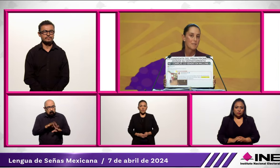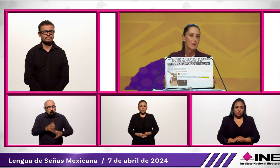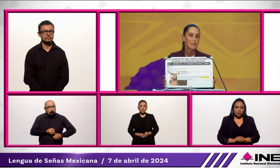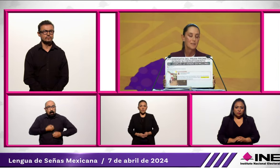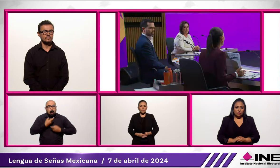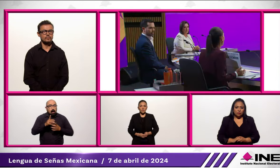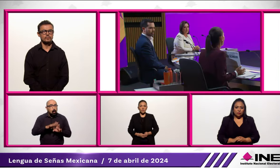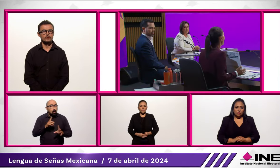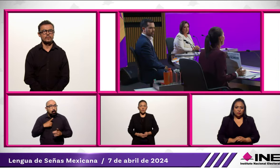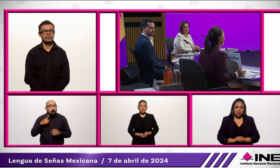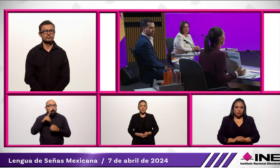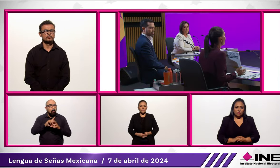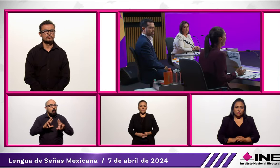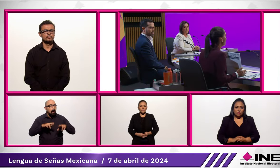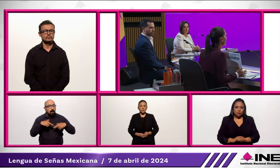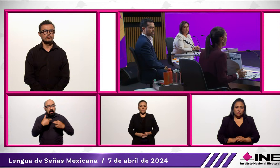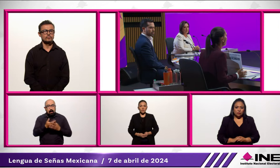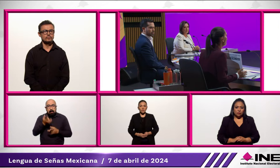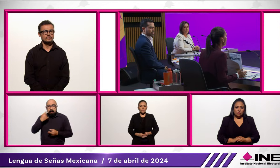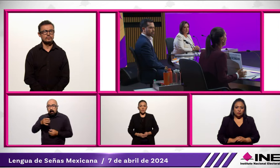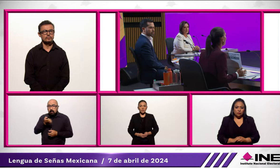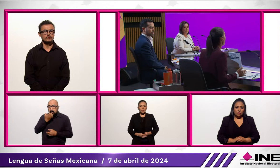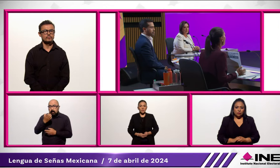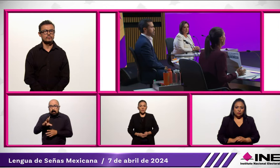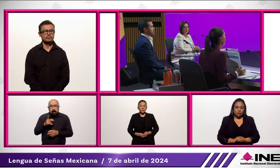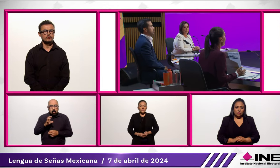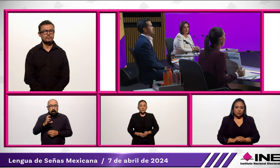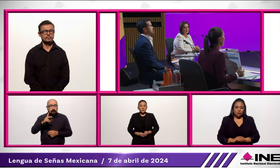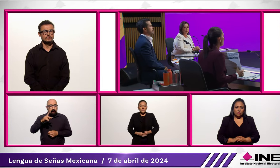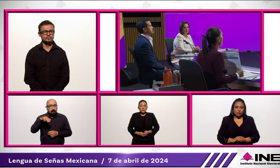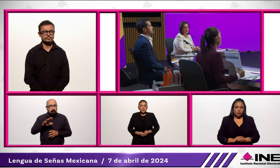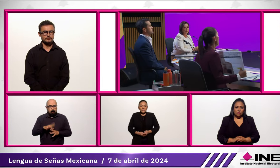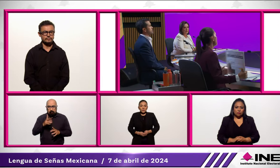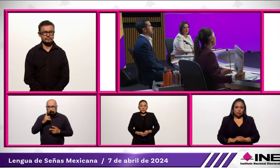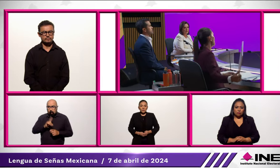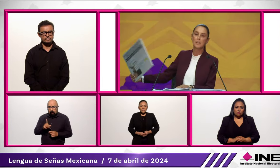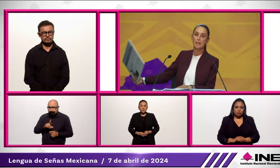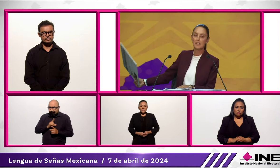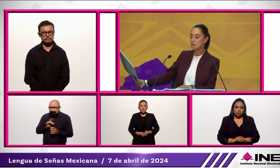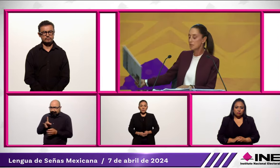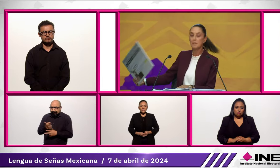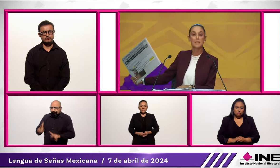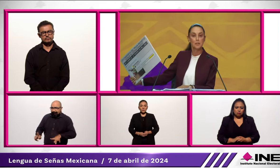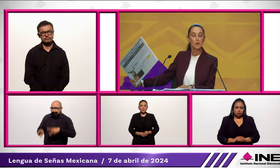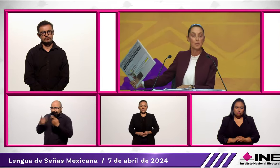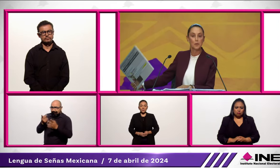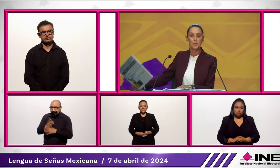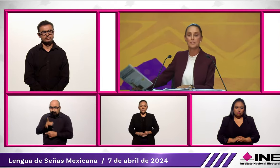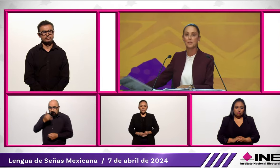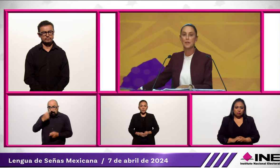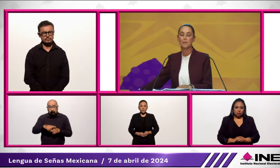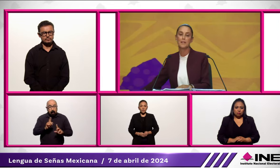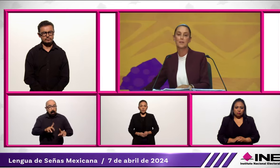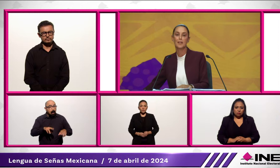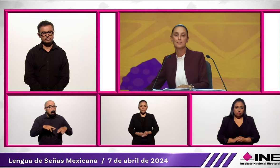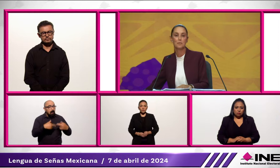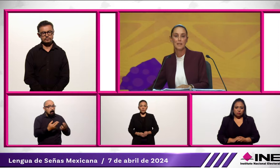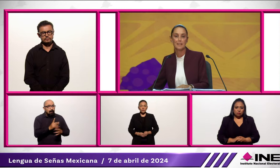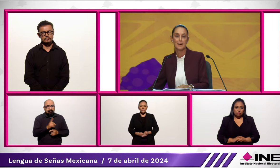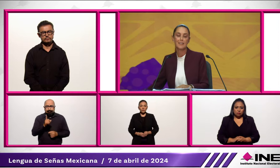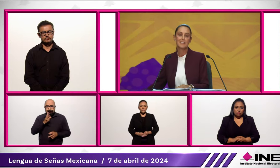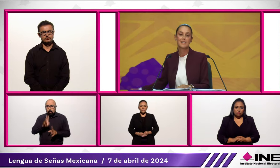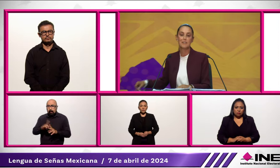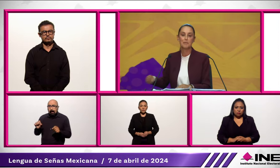su departamento al Colegio Salesiano, no solamente no lo vendió, sino que no solamente no lo donó, sino que lo vendió a